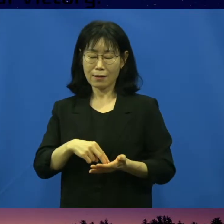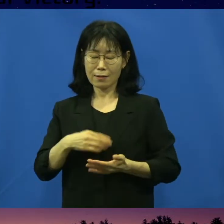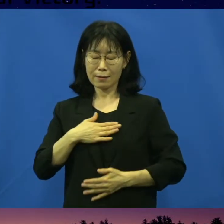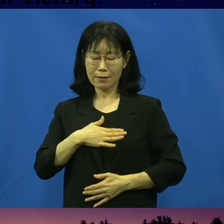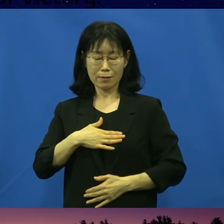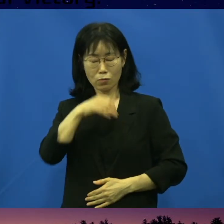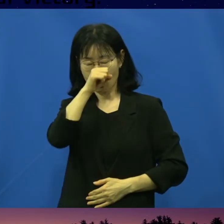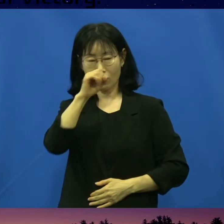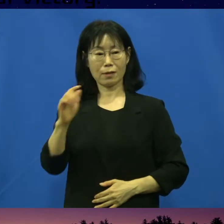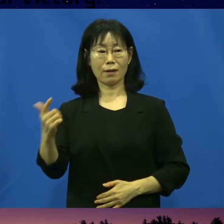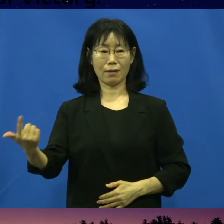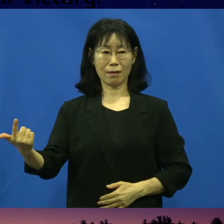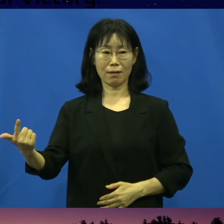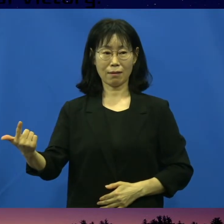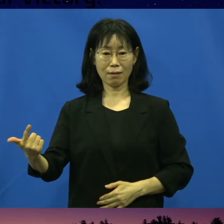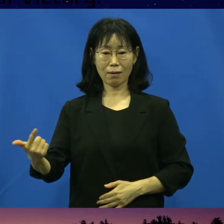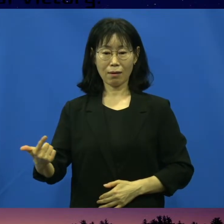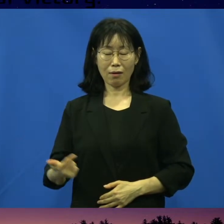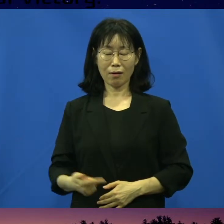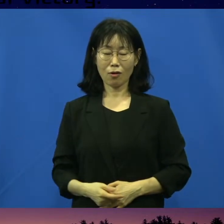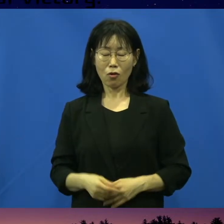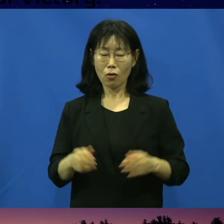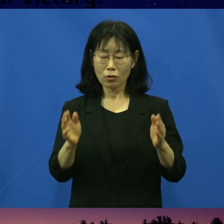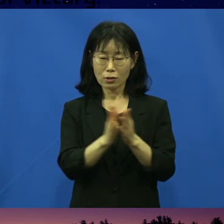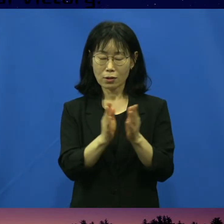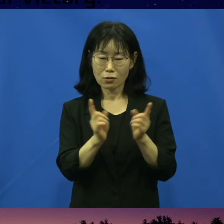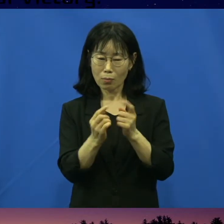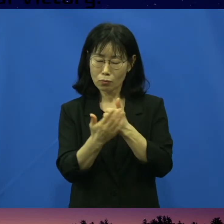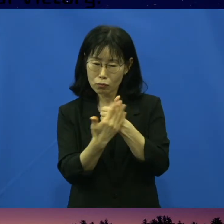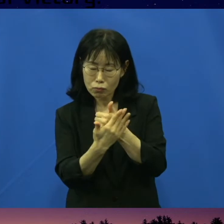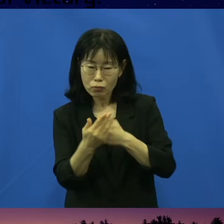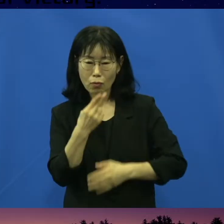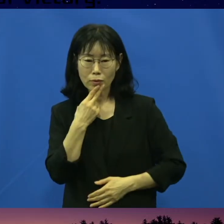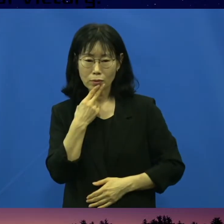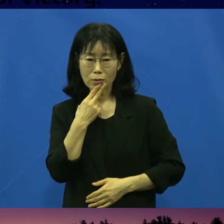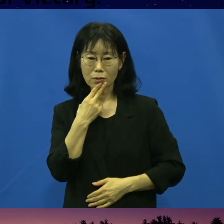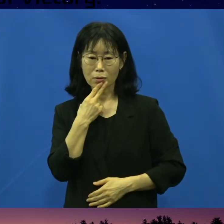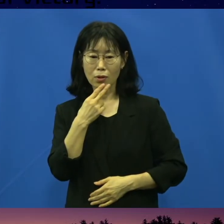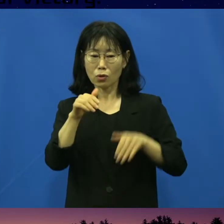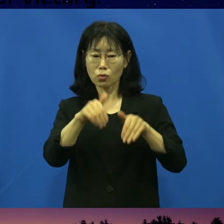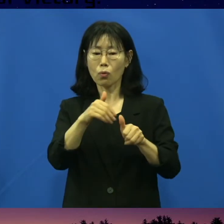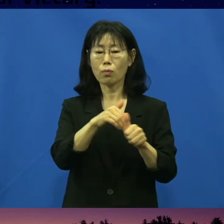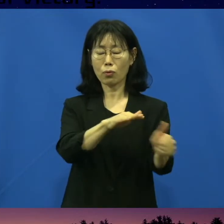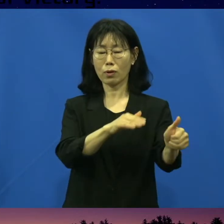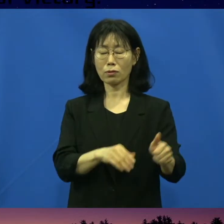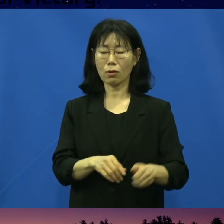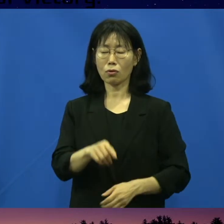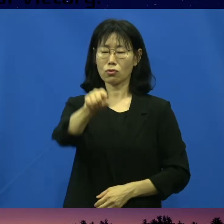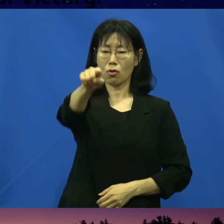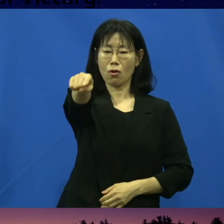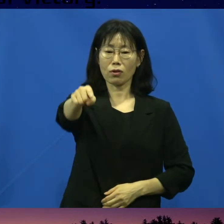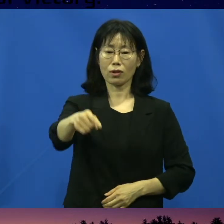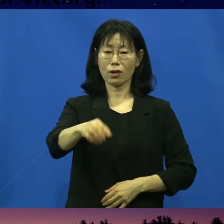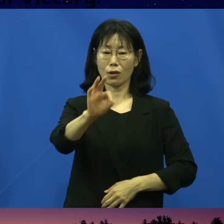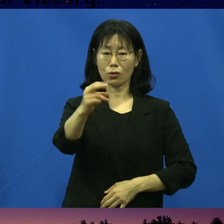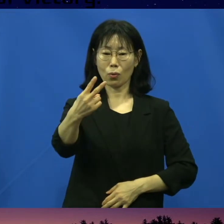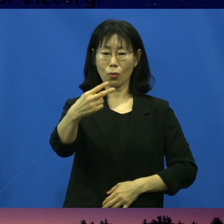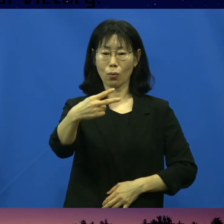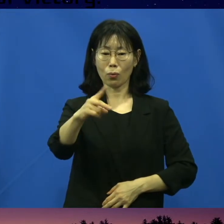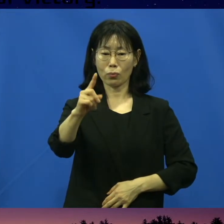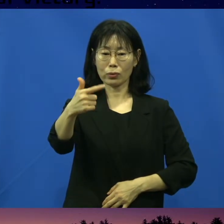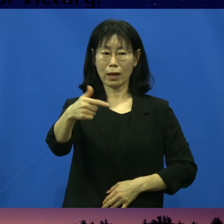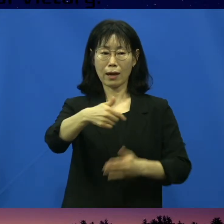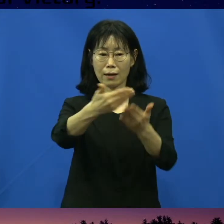그리고 그것도 요단강에 가서 7번 씻어라. 그러니까 어때요? 아람 장관 뒤도 돌아오지 않고